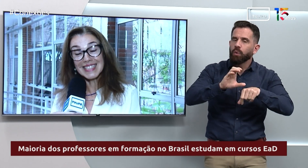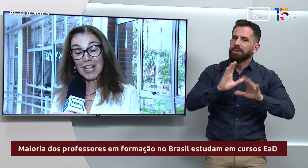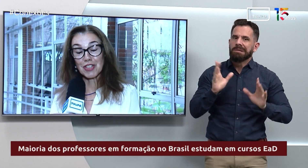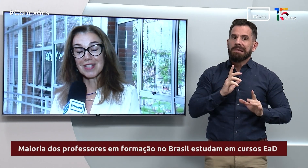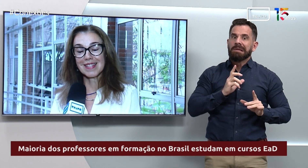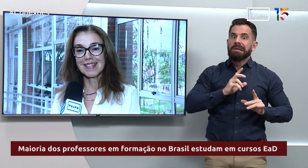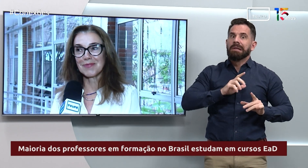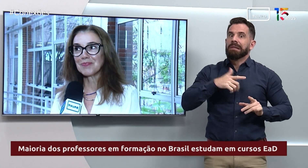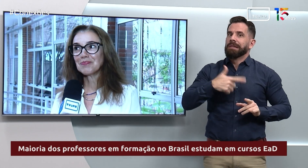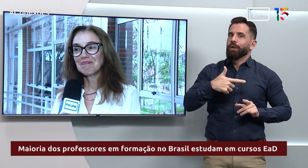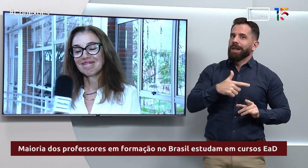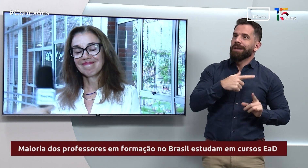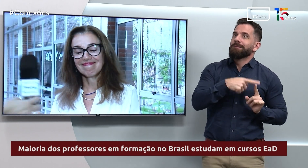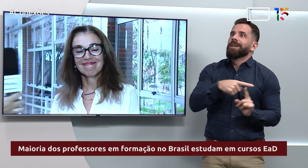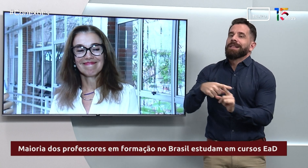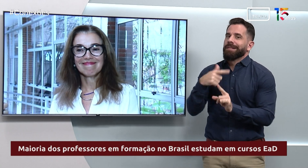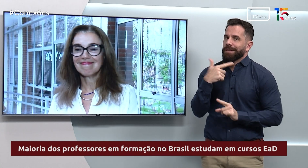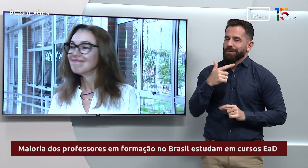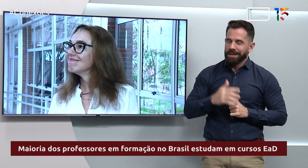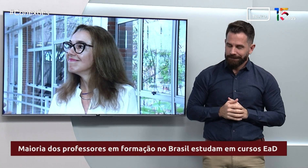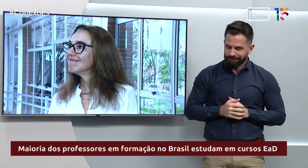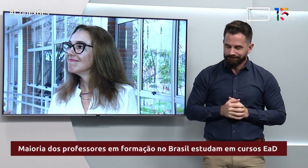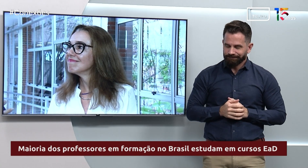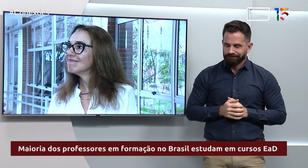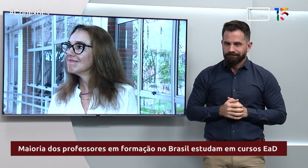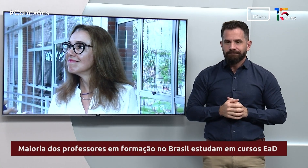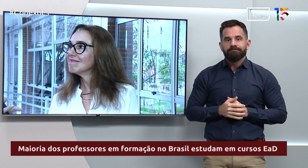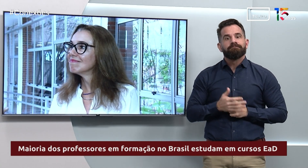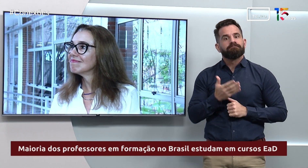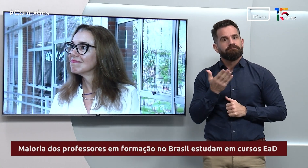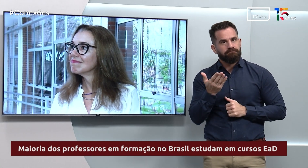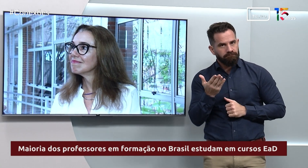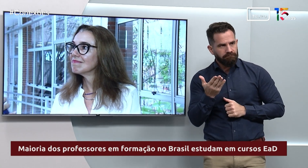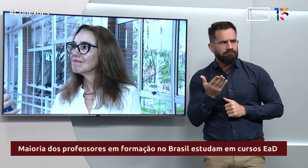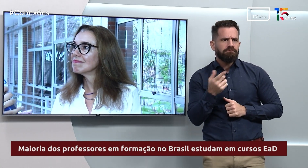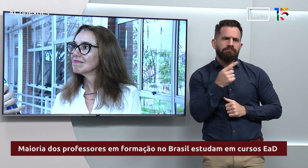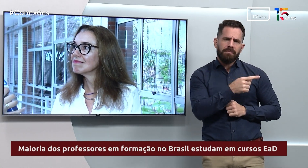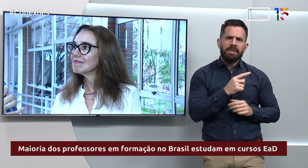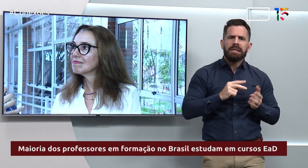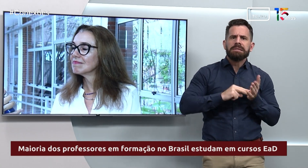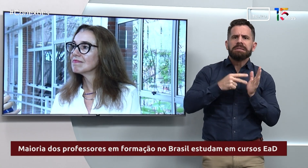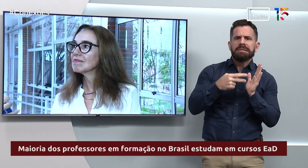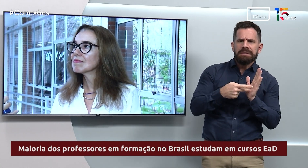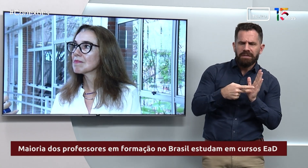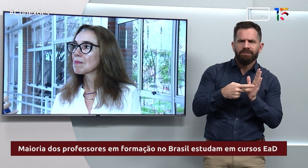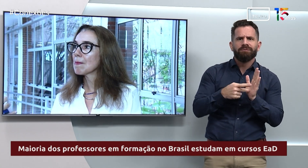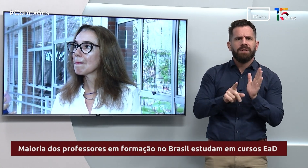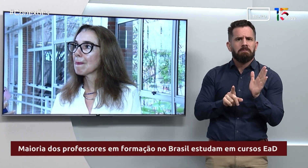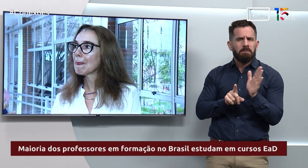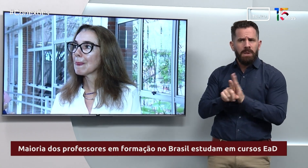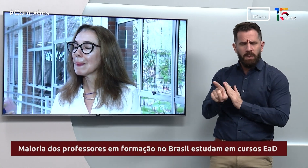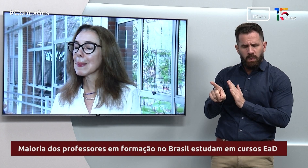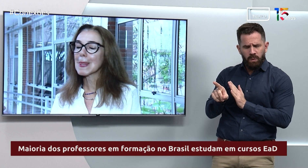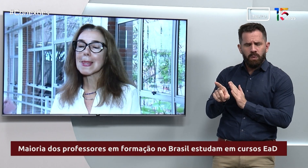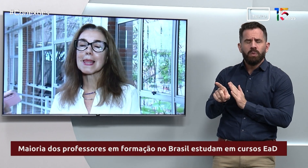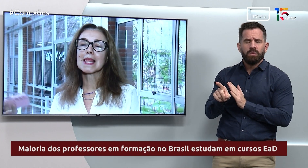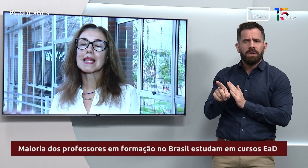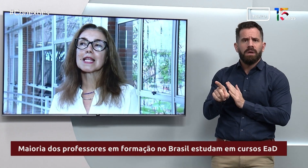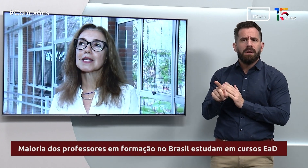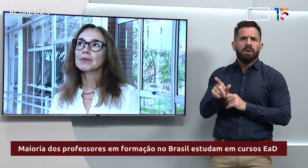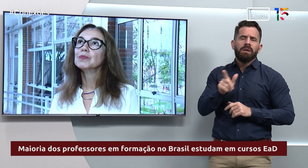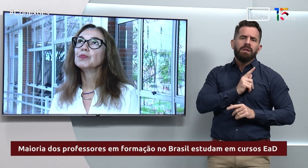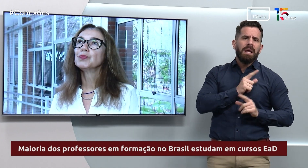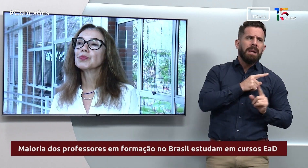tantas vantagens assim. Levando em conta, então, que há mais desvantagens do que vantagens, quais são as principais